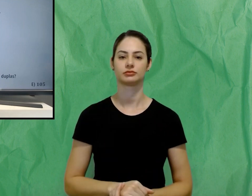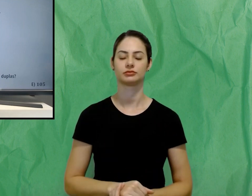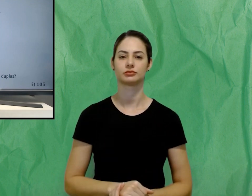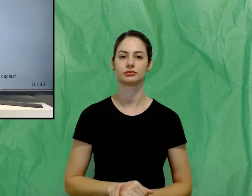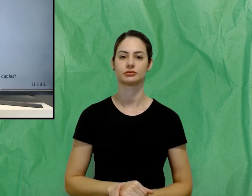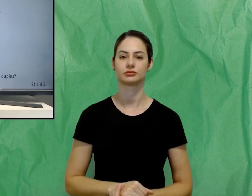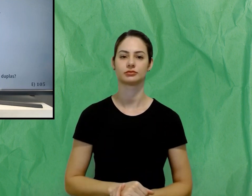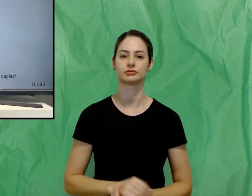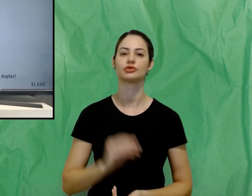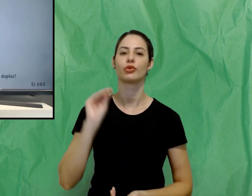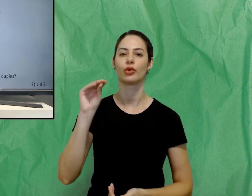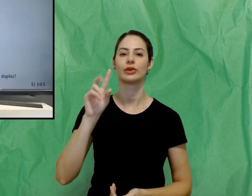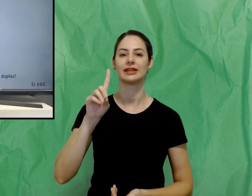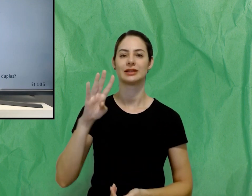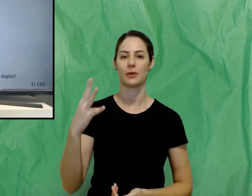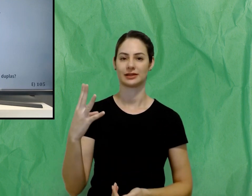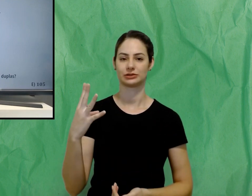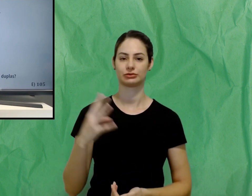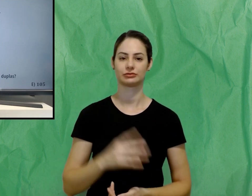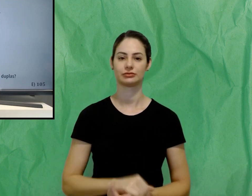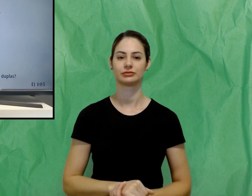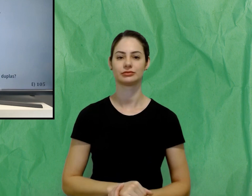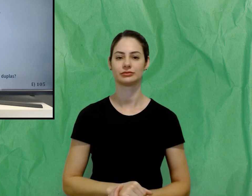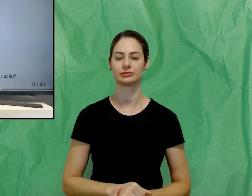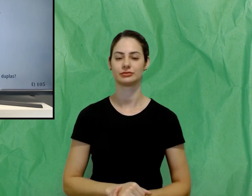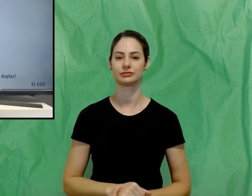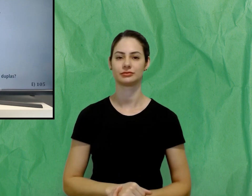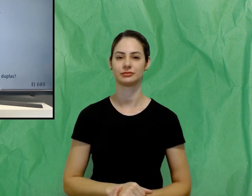aqui. Ele tem uma única